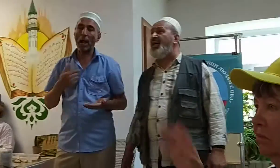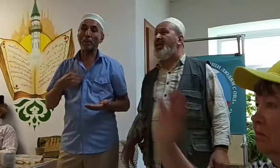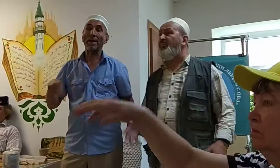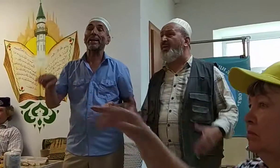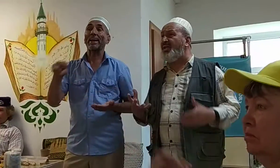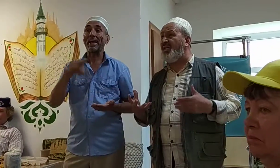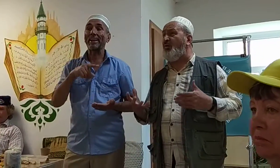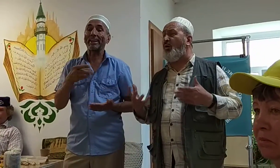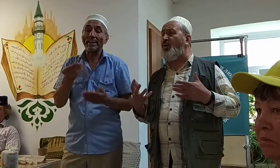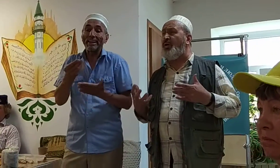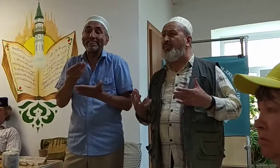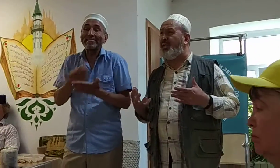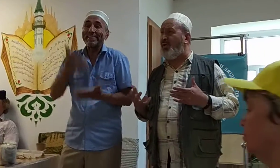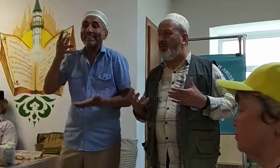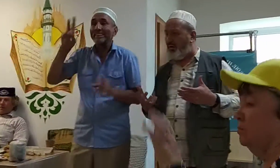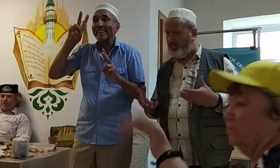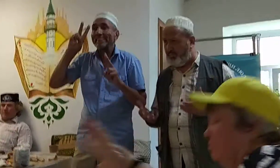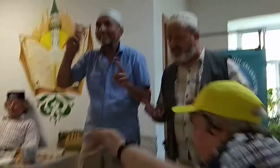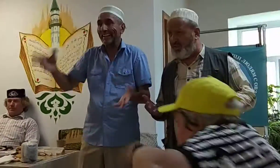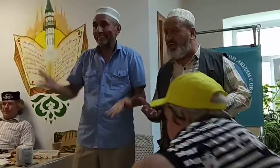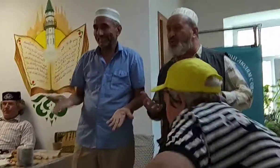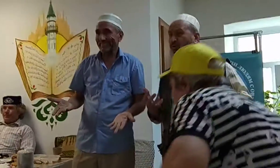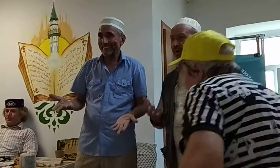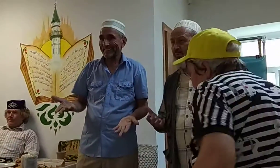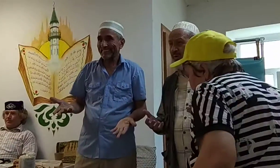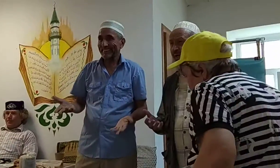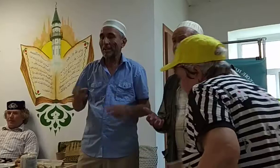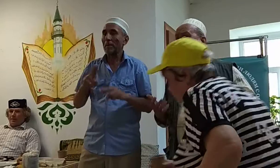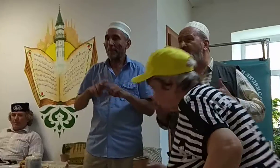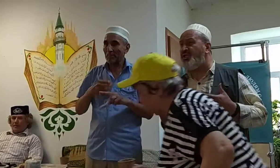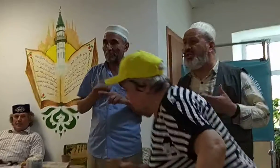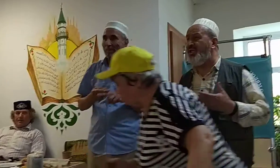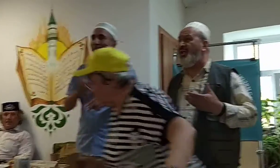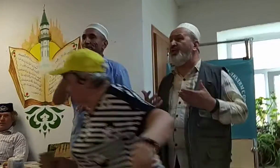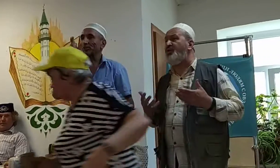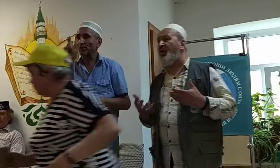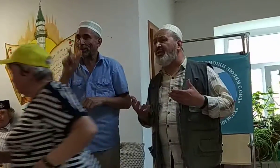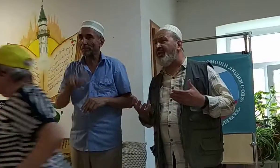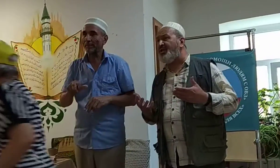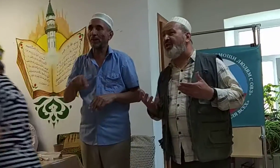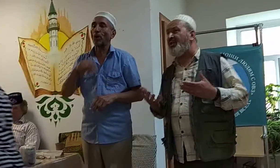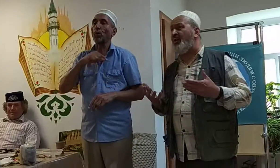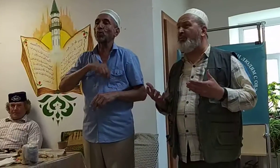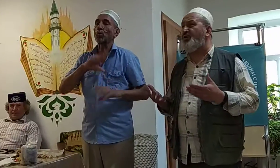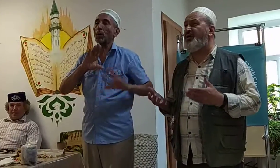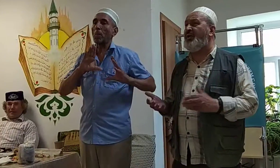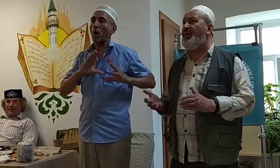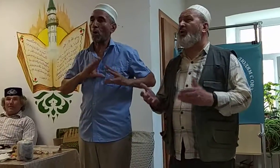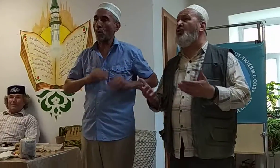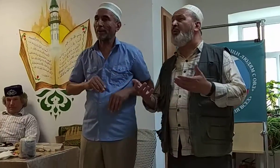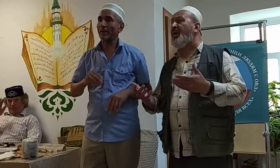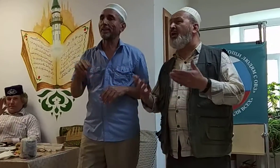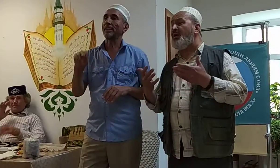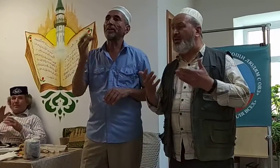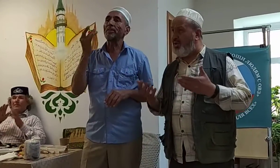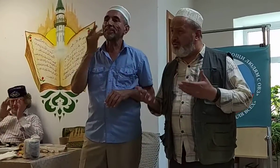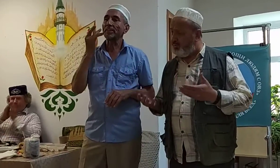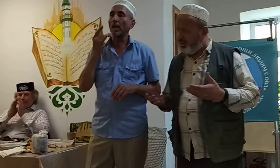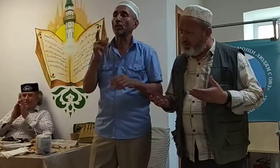de kıymetin onunla bitire almayız. Şuna göre kişi can tanıştığı tabu için